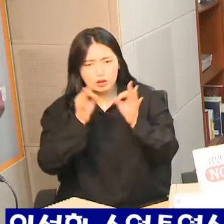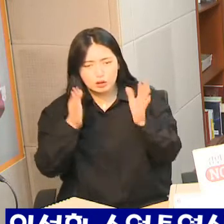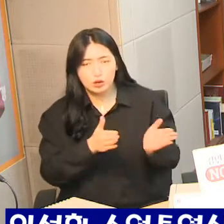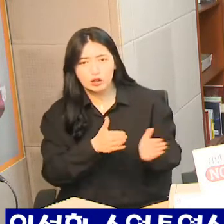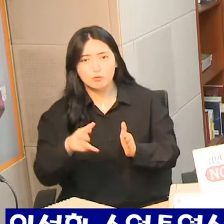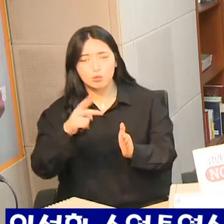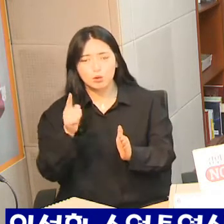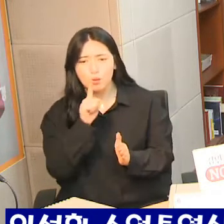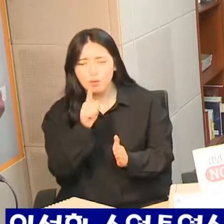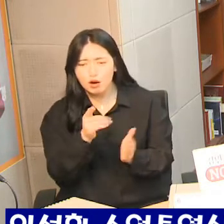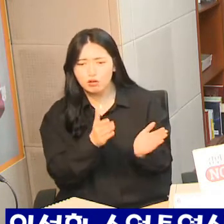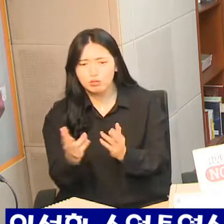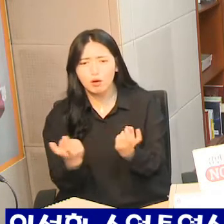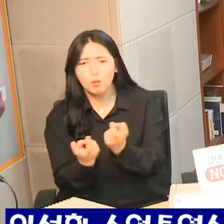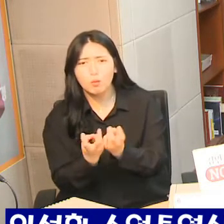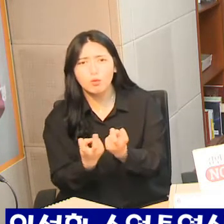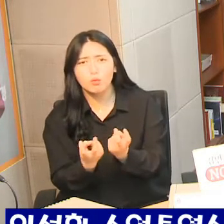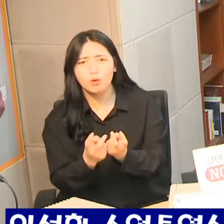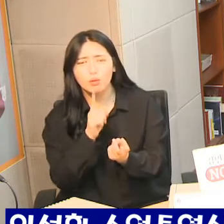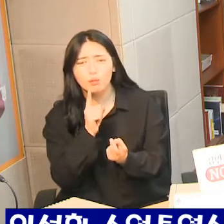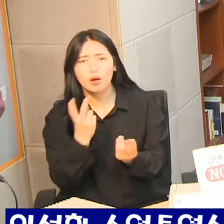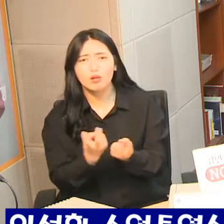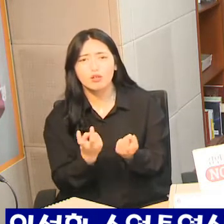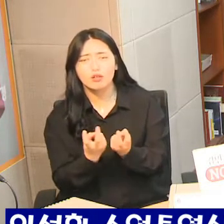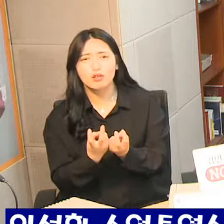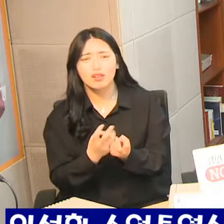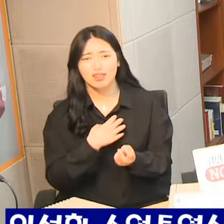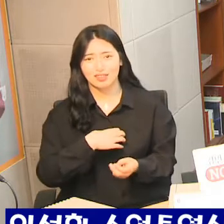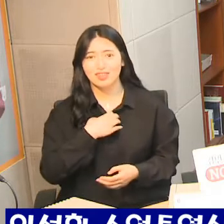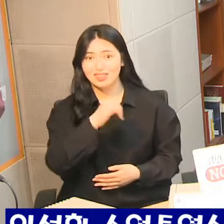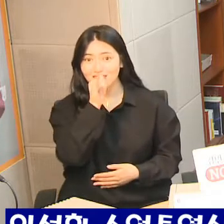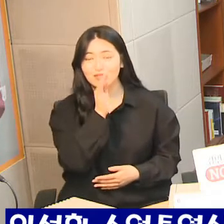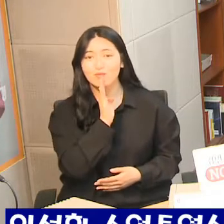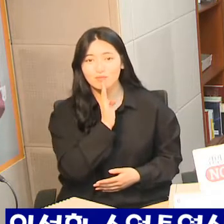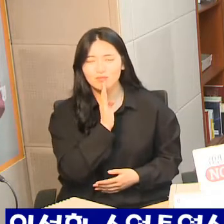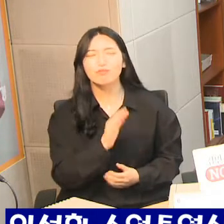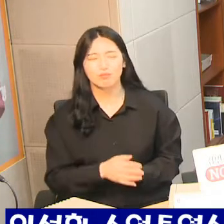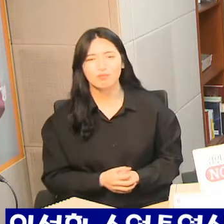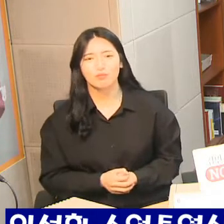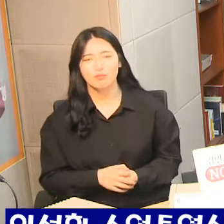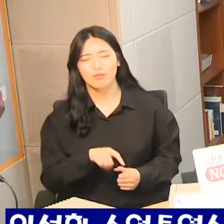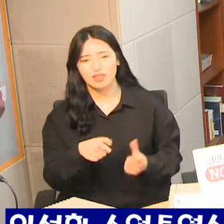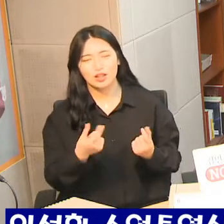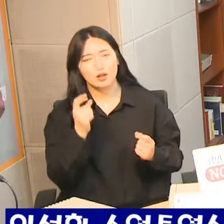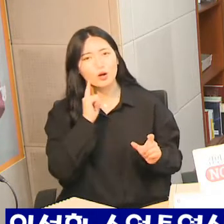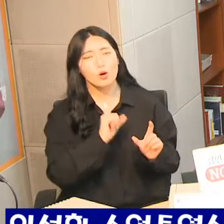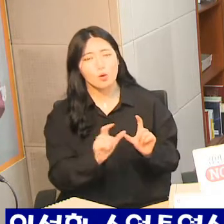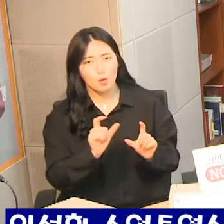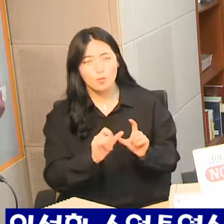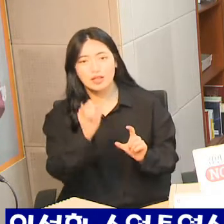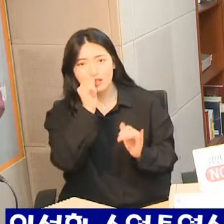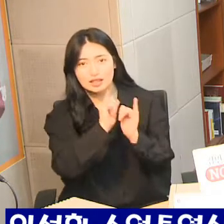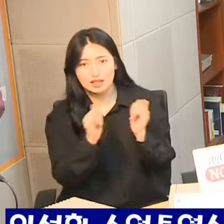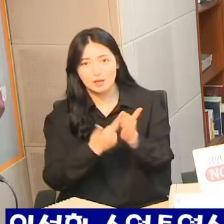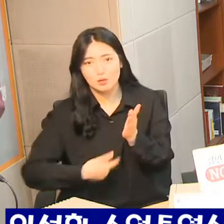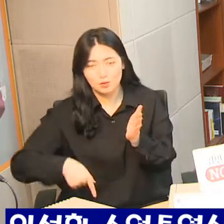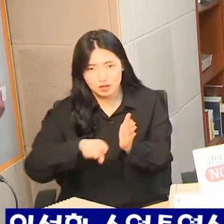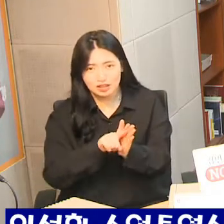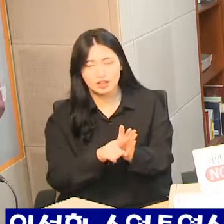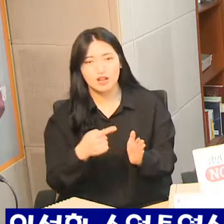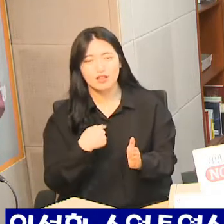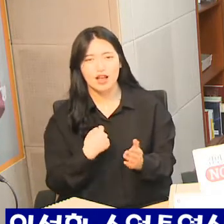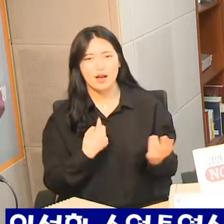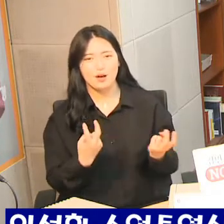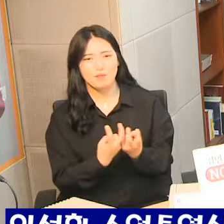말을 어떻게 해야 될지 모르겠는데. 그러니까요. 그렇죠. 네. 이런 고민이 있으신 분들을 위해서 오늘 제가